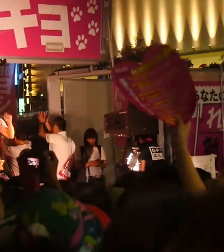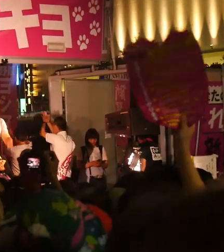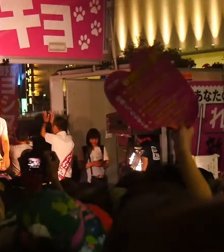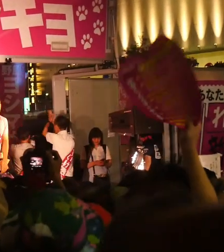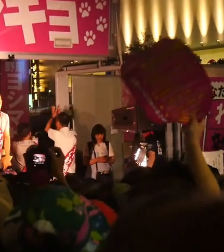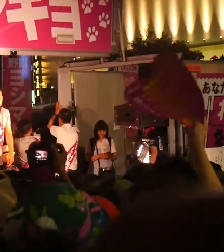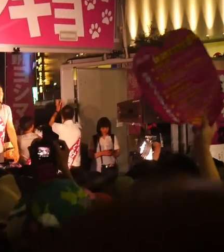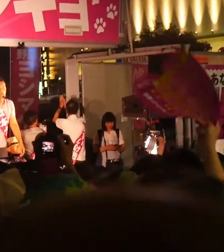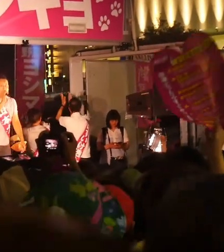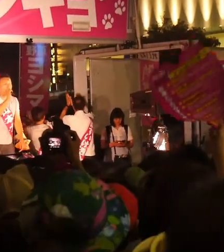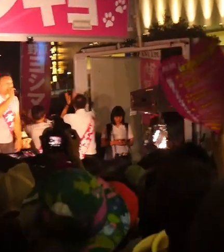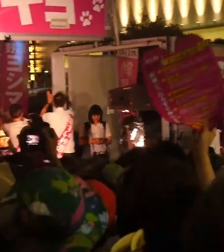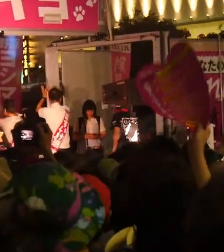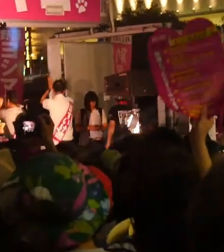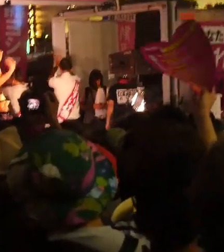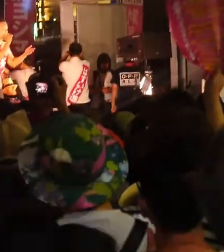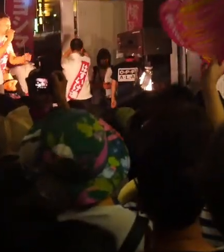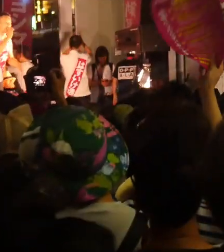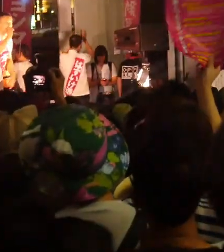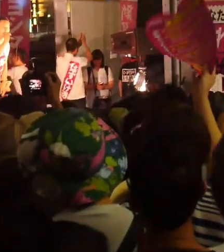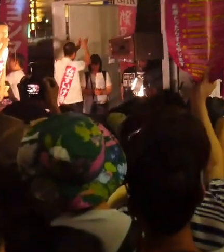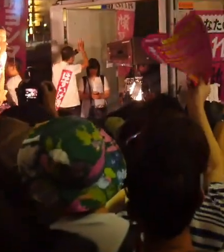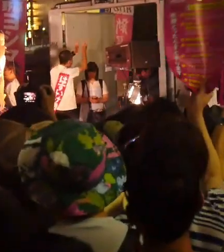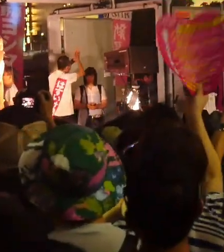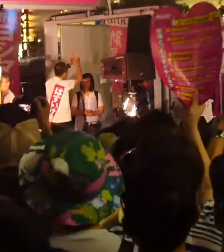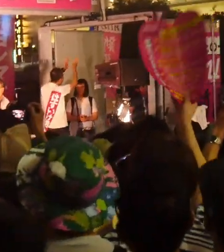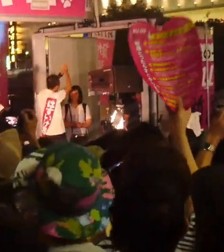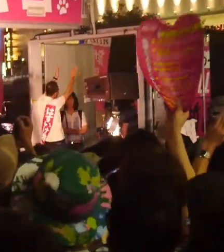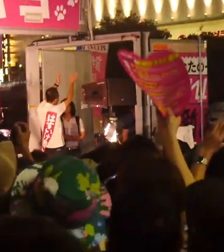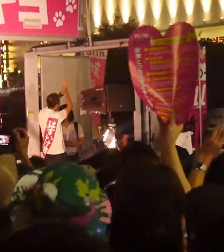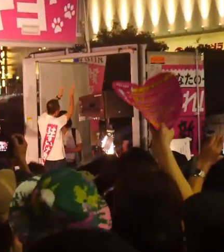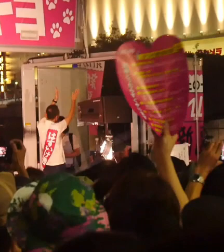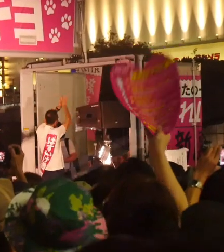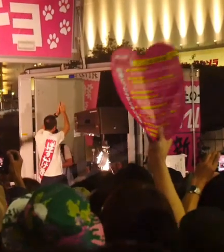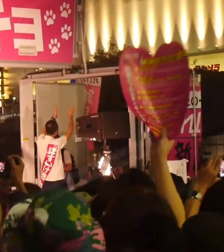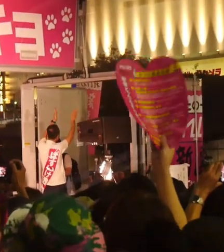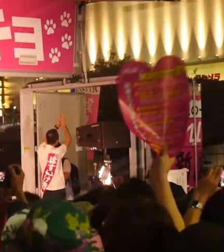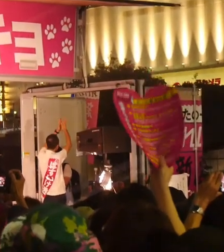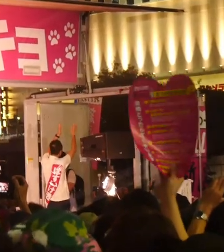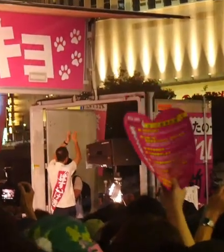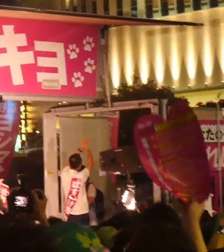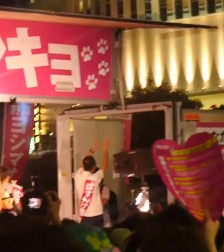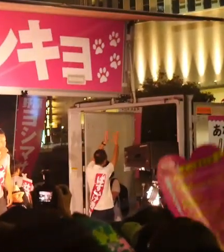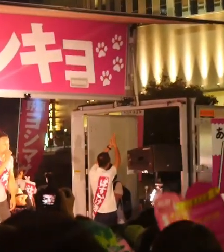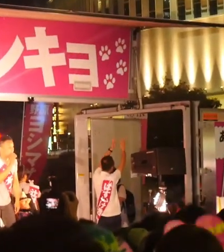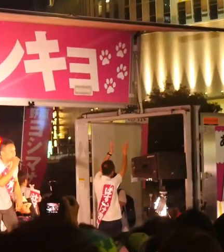この先日本は高齢化社会が加速する。多くの方々が